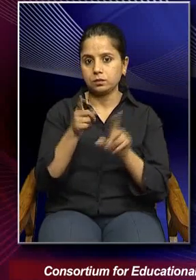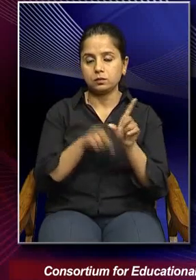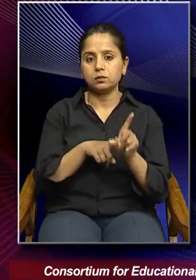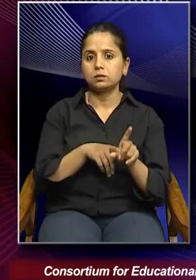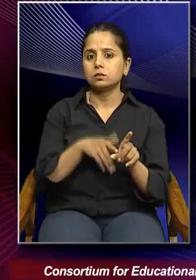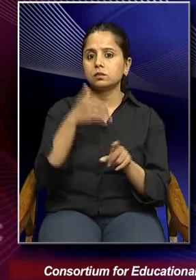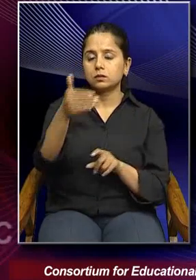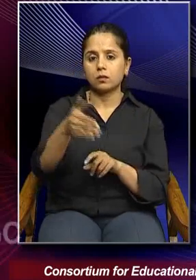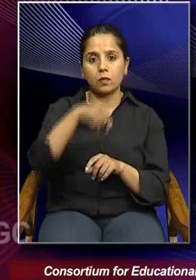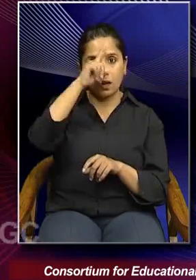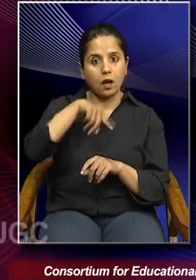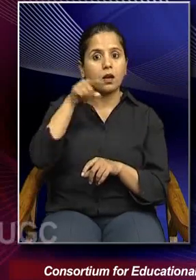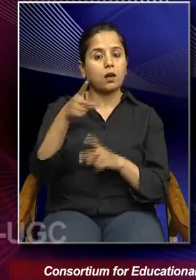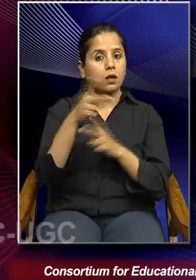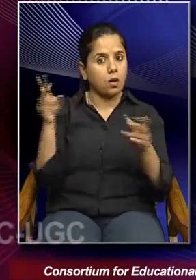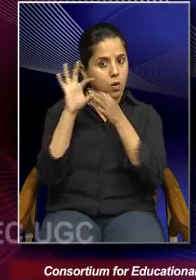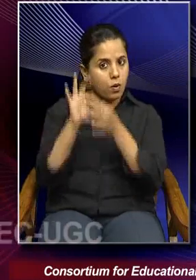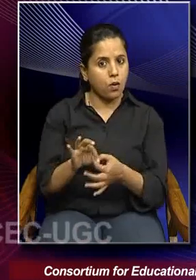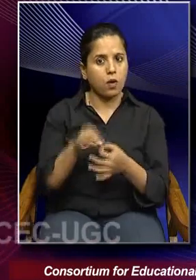भारतीय संस्कृति